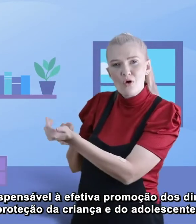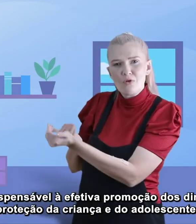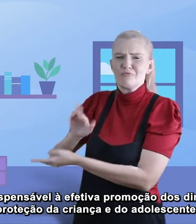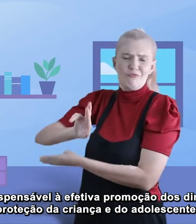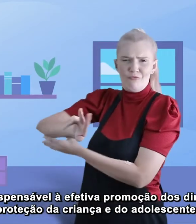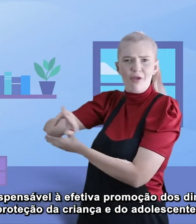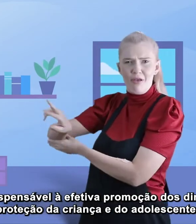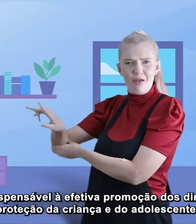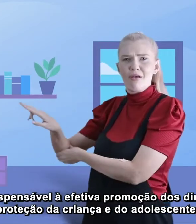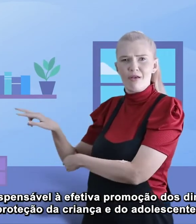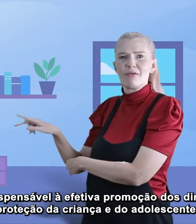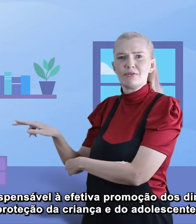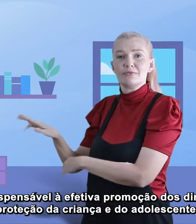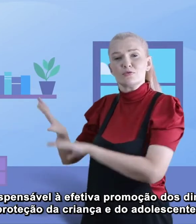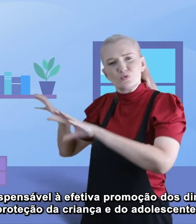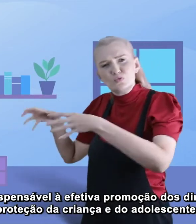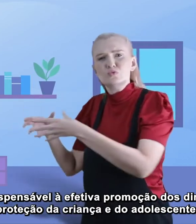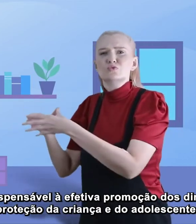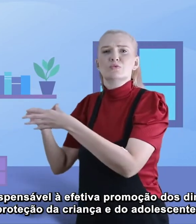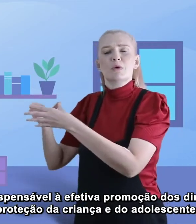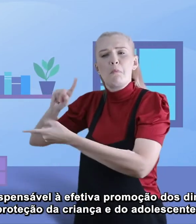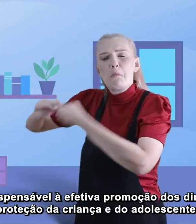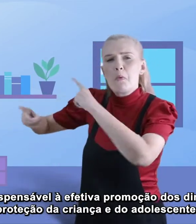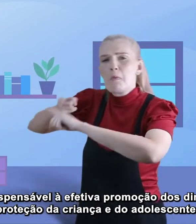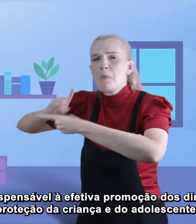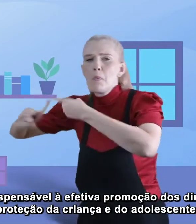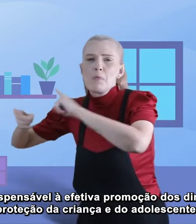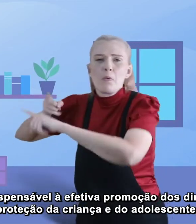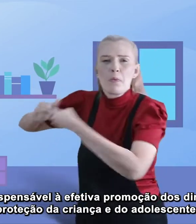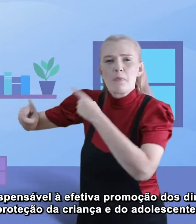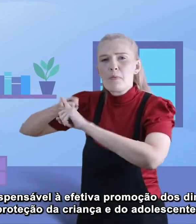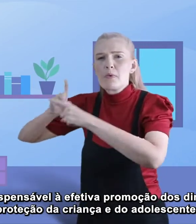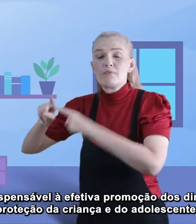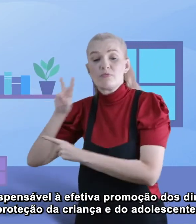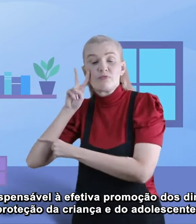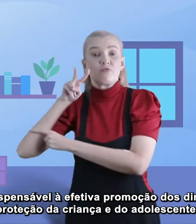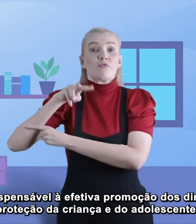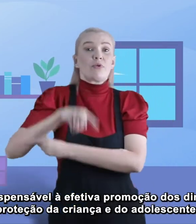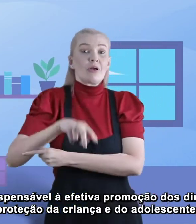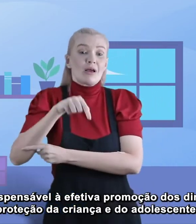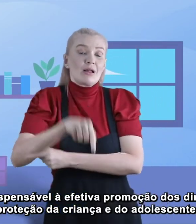à efetiva promoção dos direitos e à proteção da criança e do adolescente.